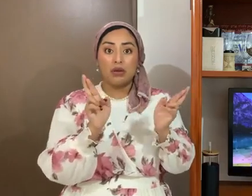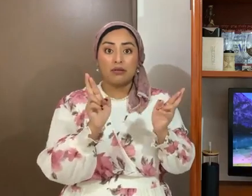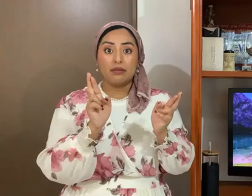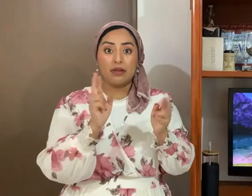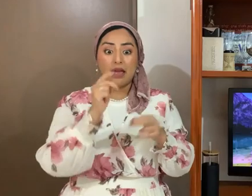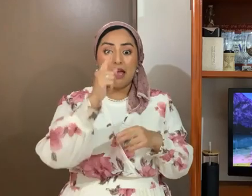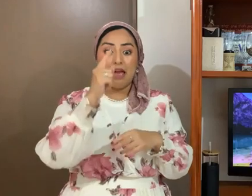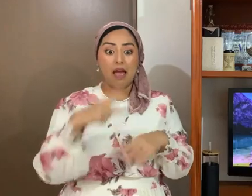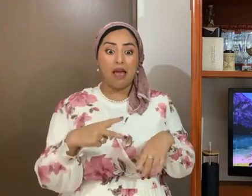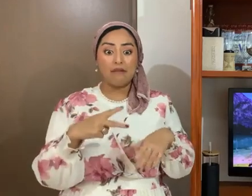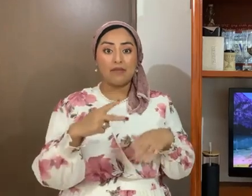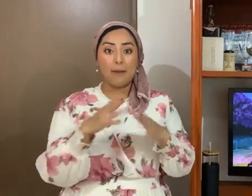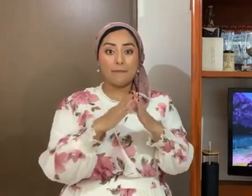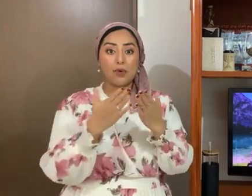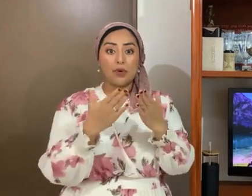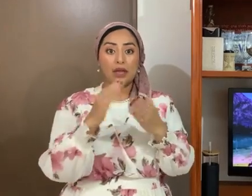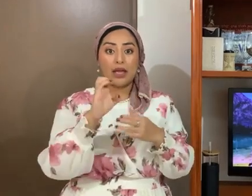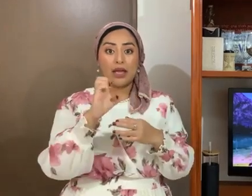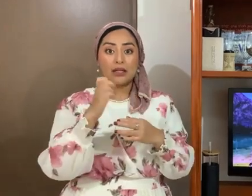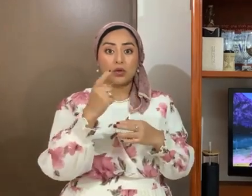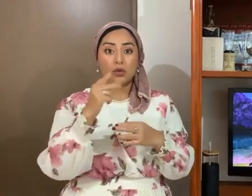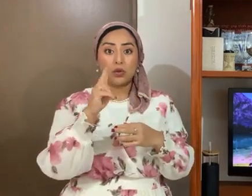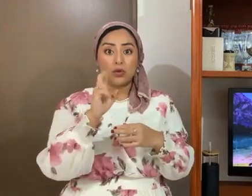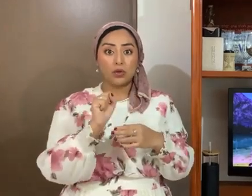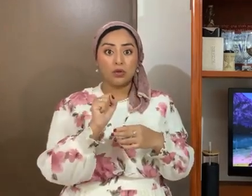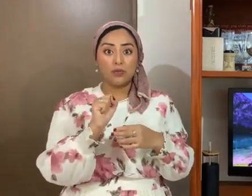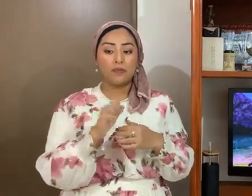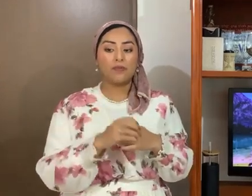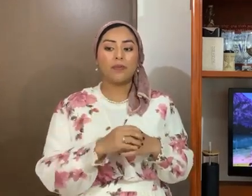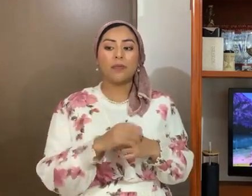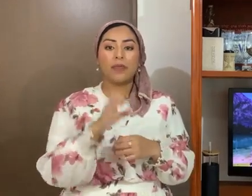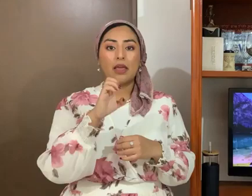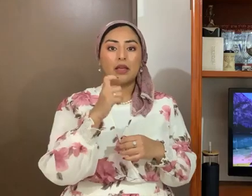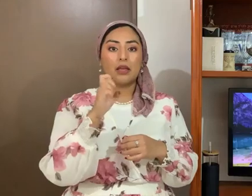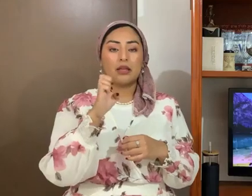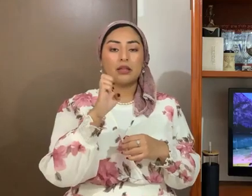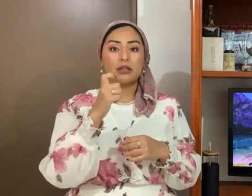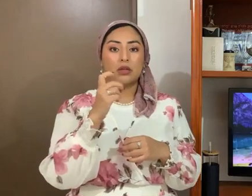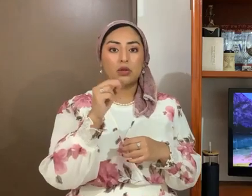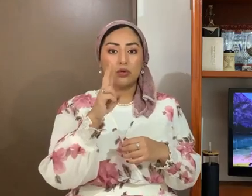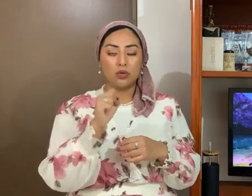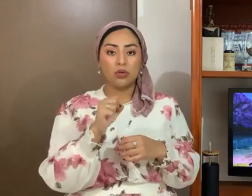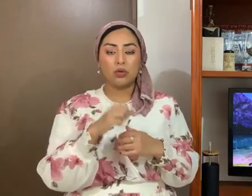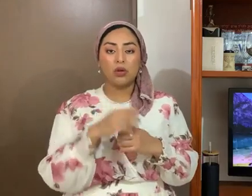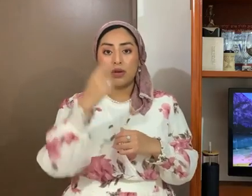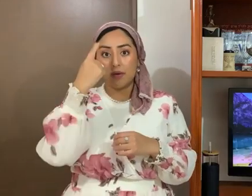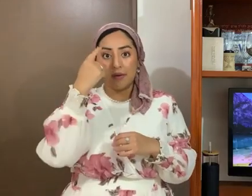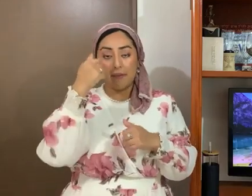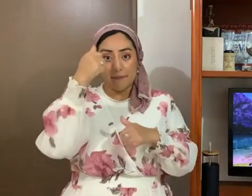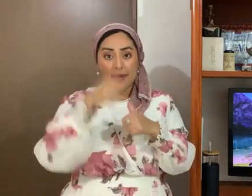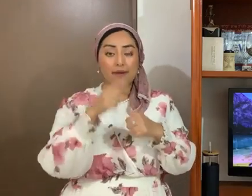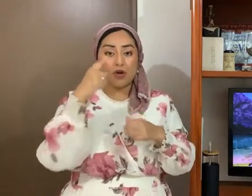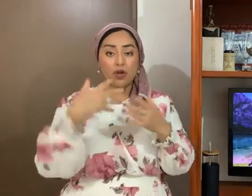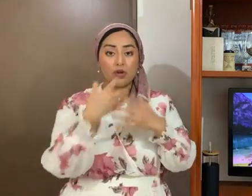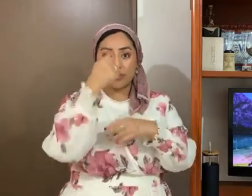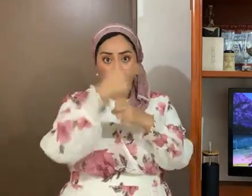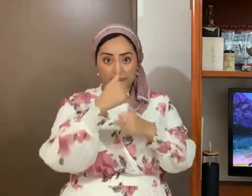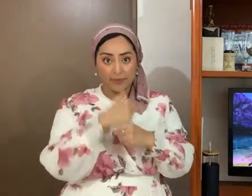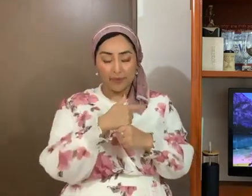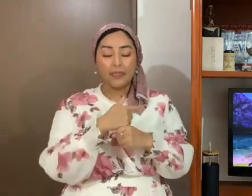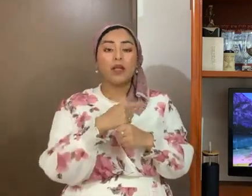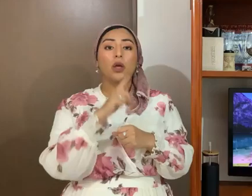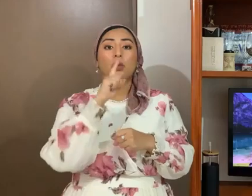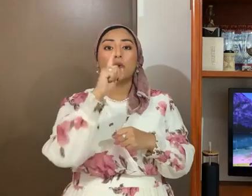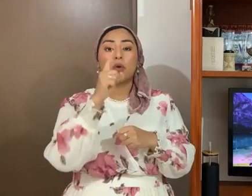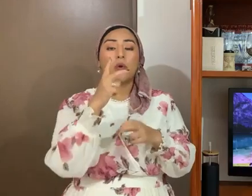casi a la mitad del libro de Shemot. Éxodo. Éxodo no es el nombre correcto. Recuerden, para los nuevecitos, su nombre correcto es